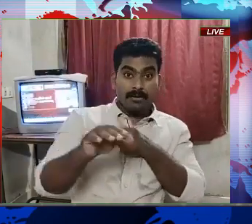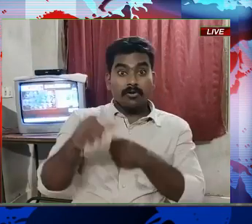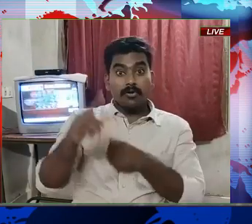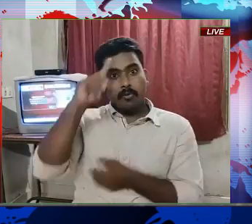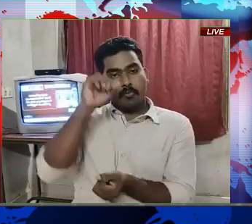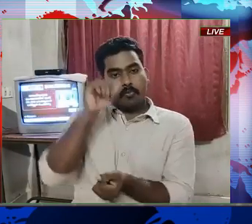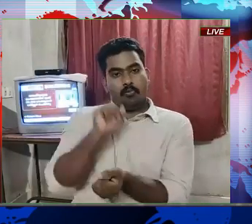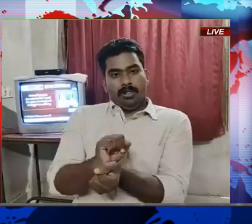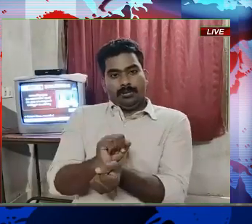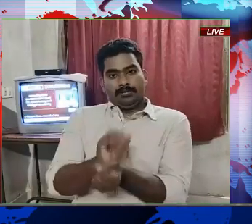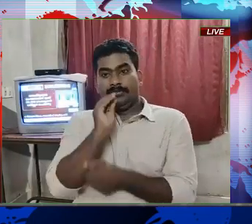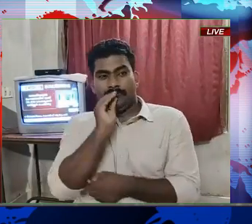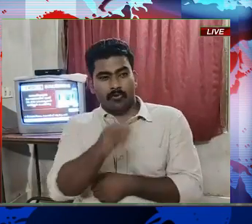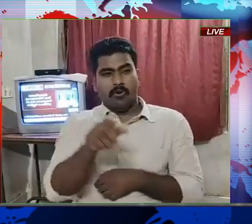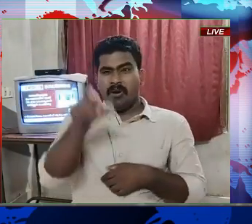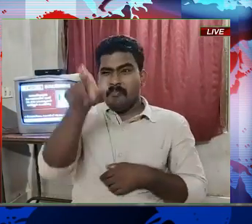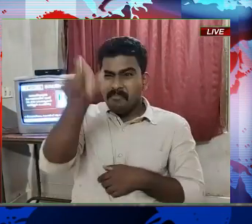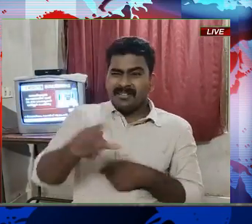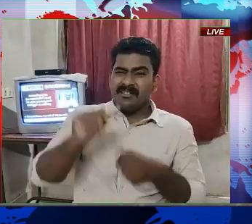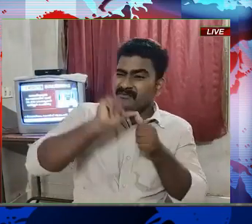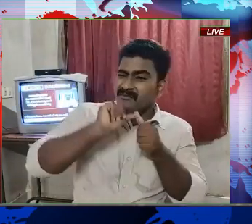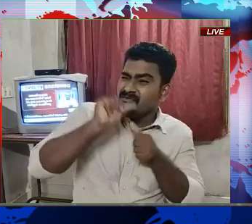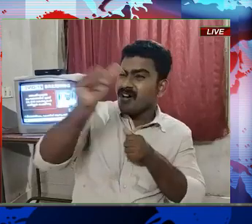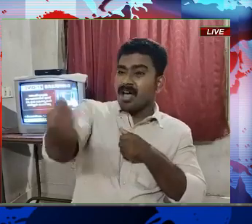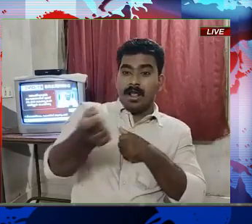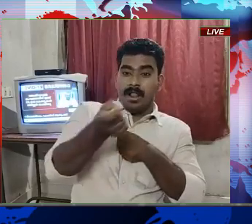മത്സ്യവകുപ്പ് ഒരുക്കിയിട്ടുണ്ട്.